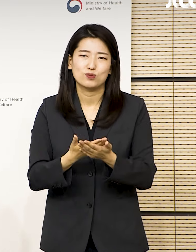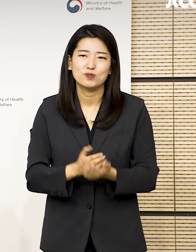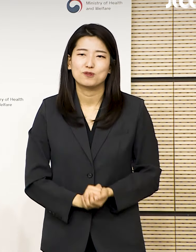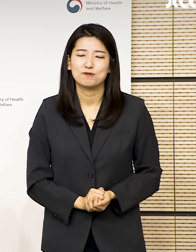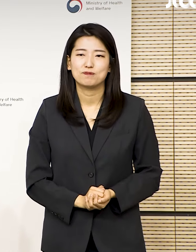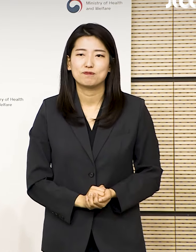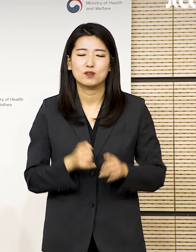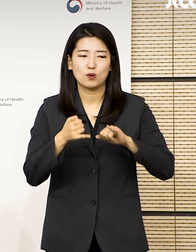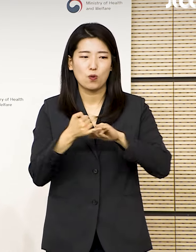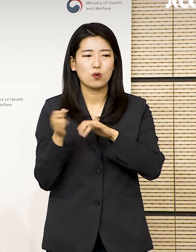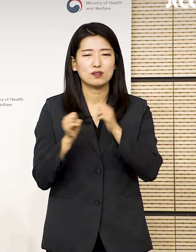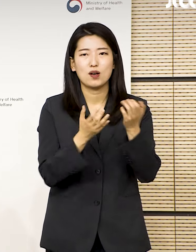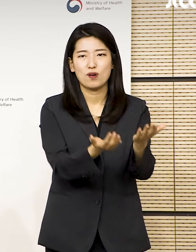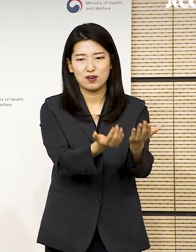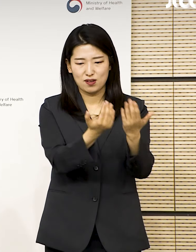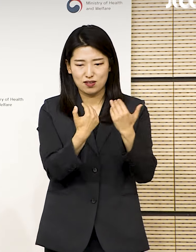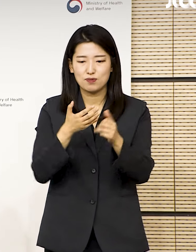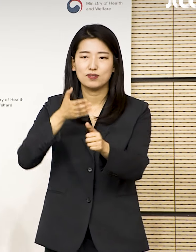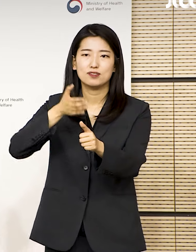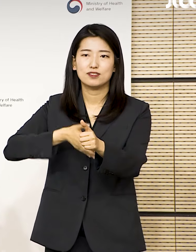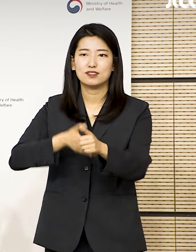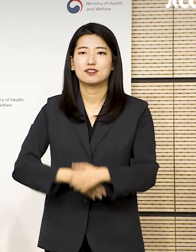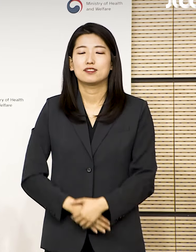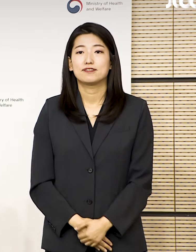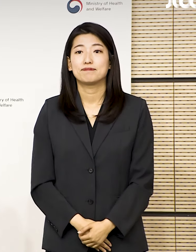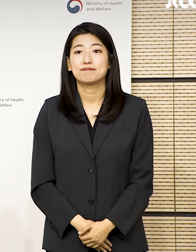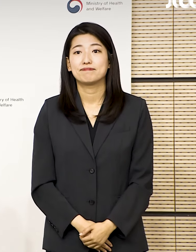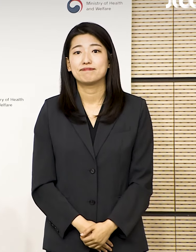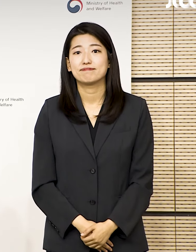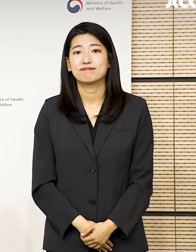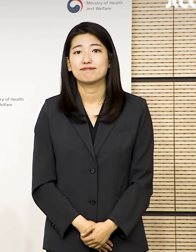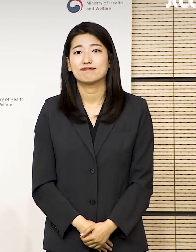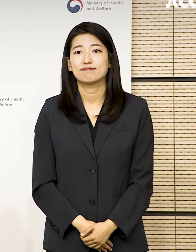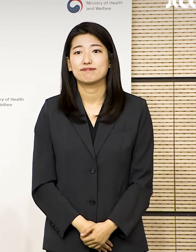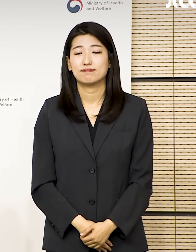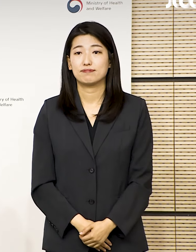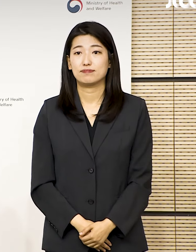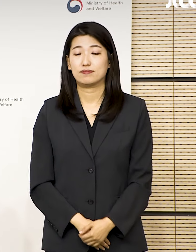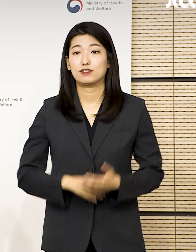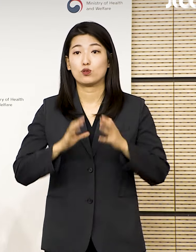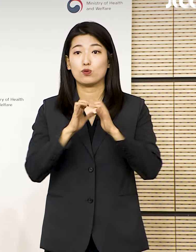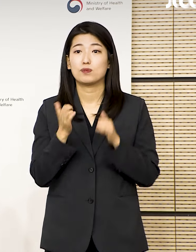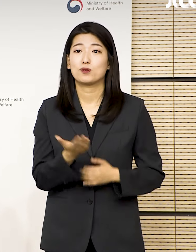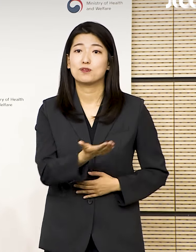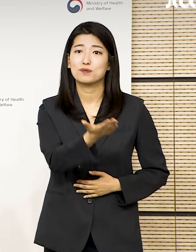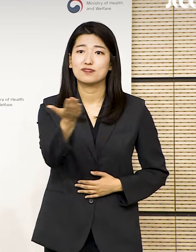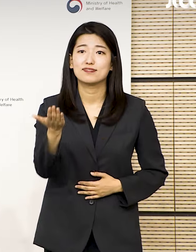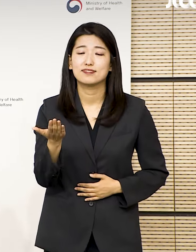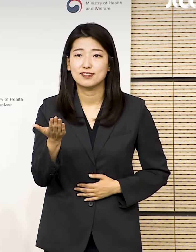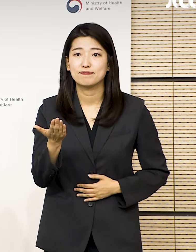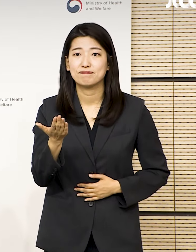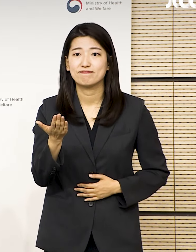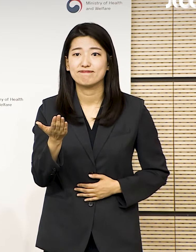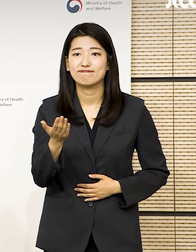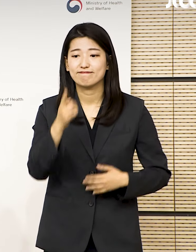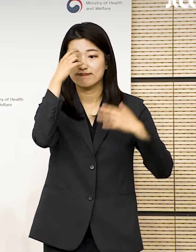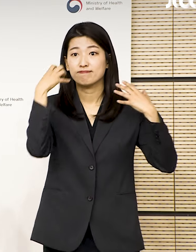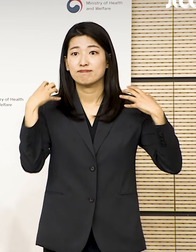한번 당부드립니다 국민 여러분께 말씀드립니다 정부는 의사 집단